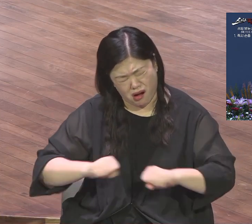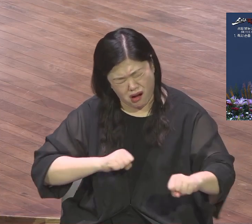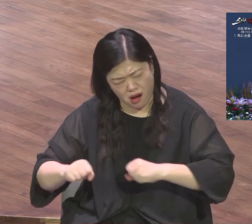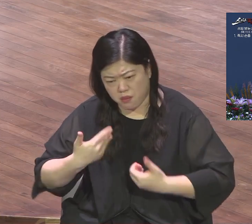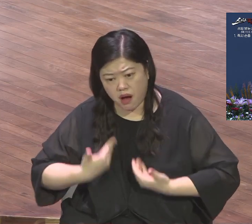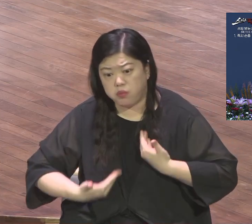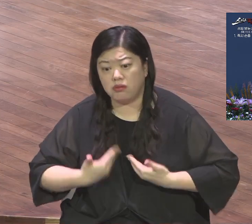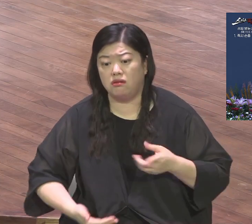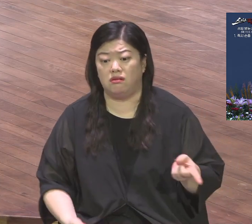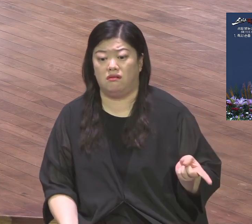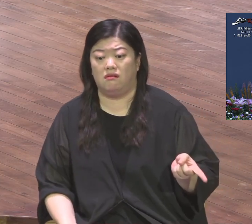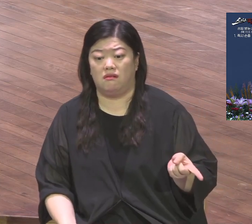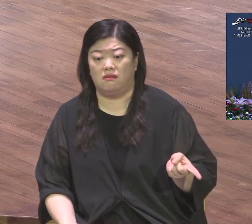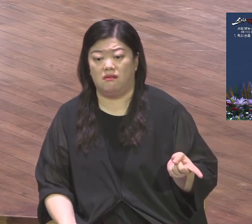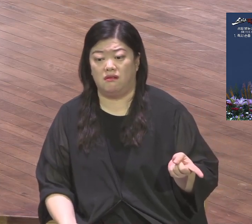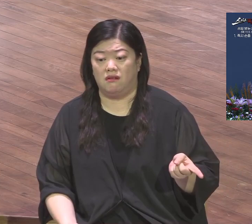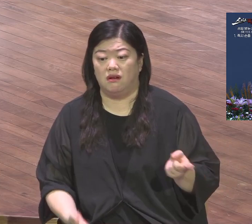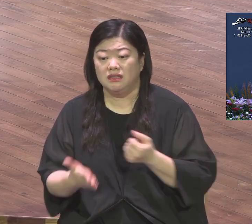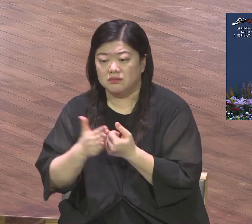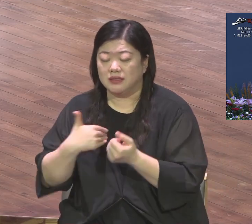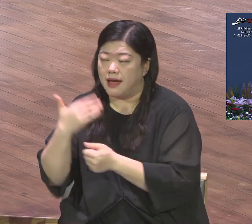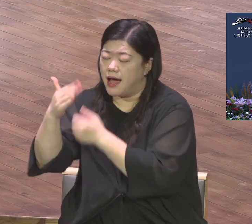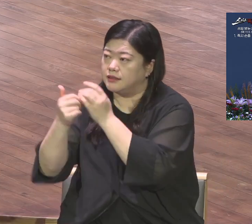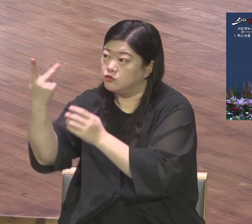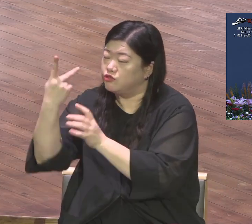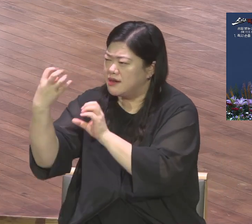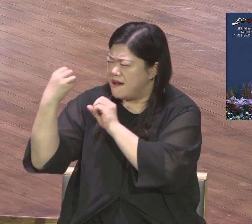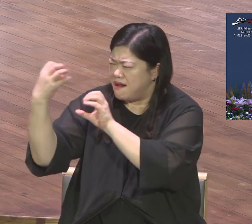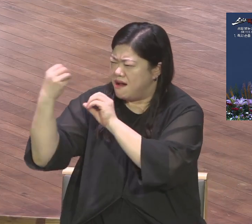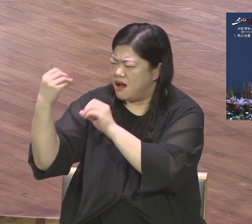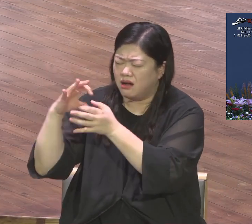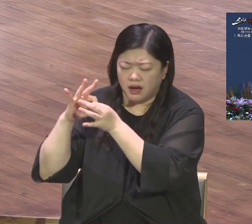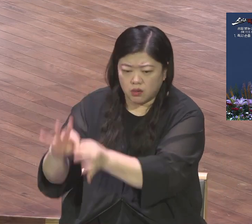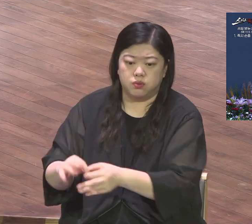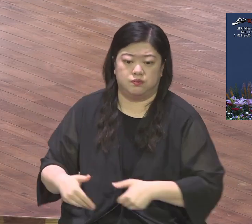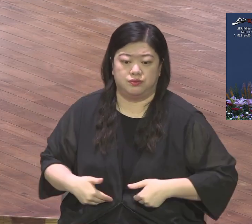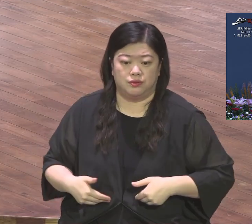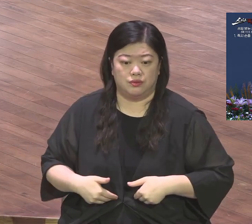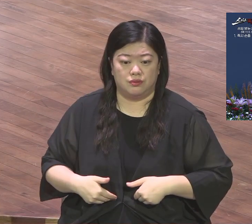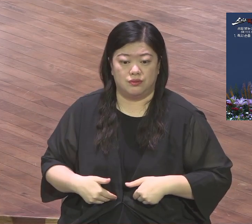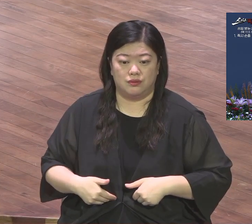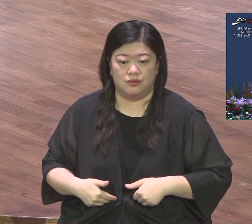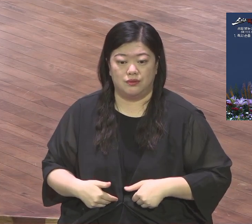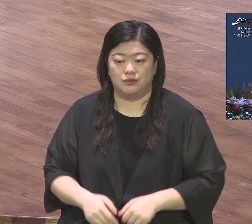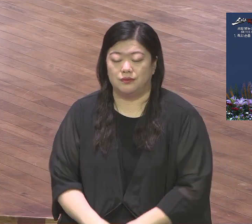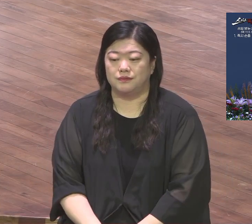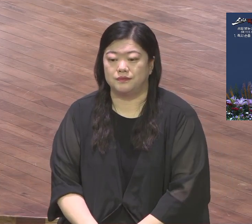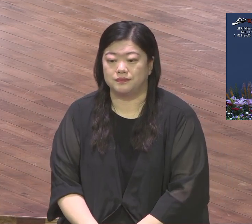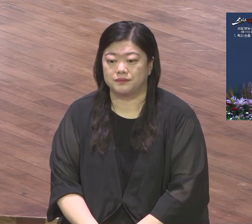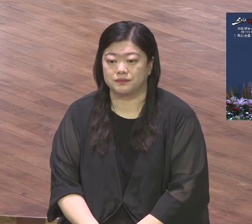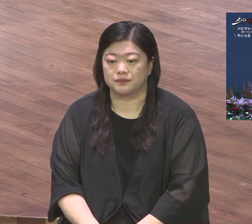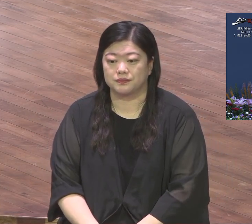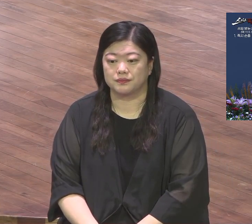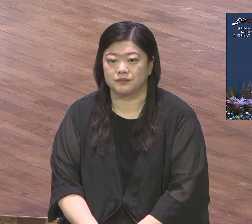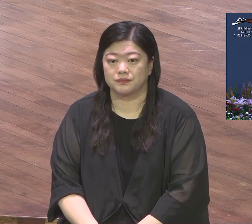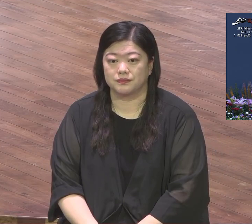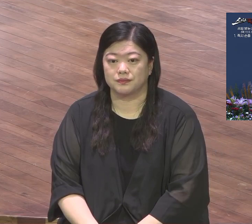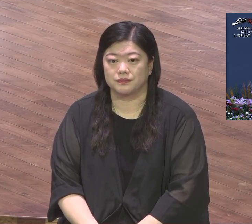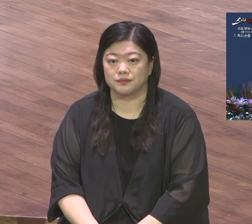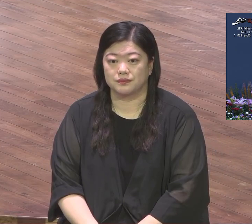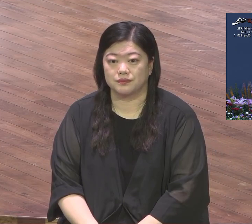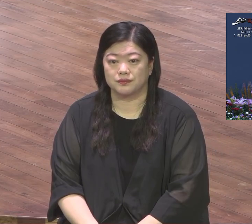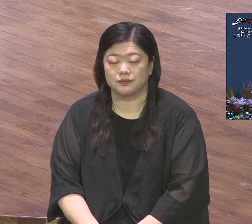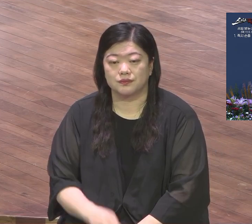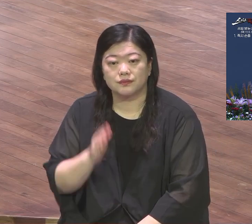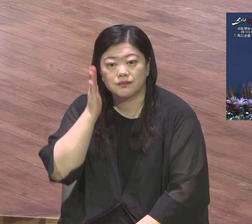본문에 보면 언약 성취에 있어서 이름도 없이 빛도 없이 쓰임받은 존재 그가 누굽니까?